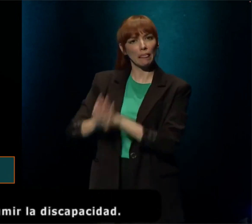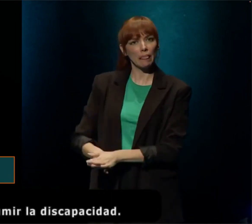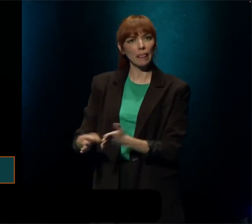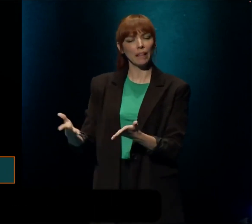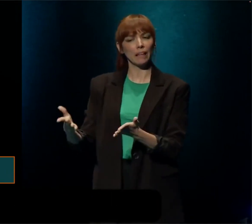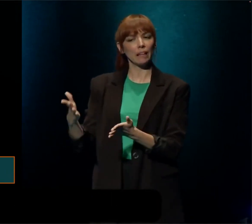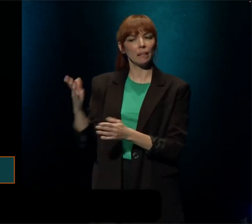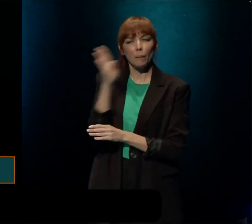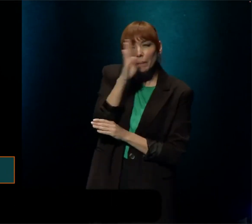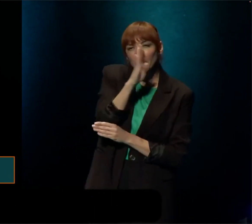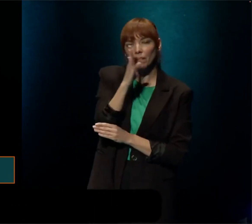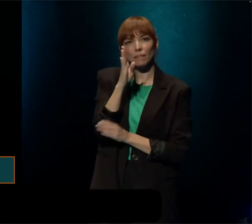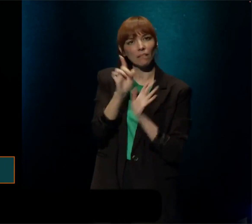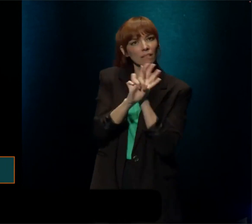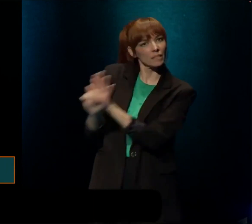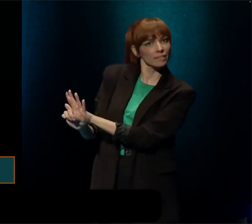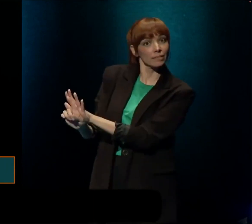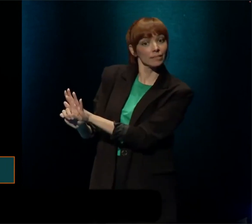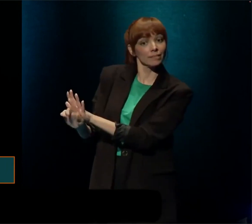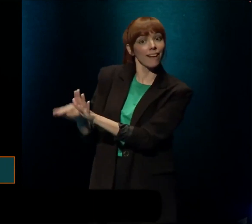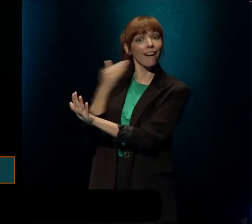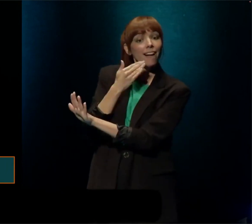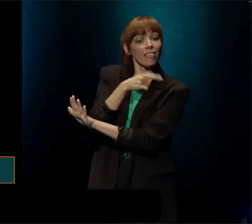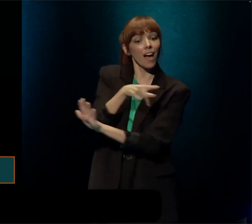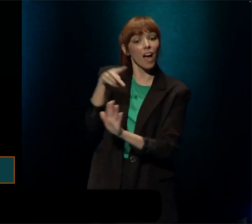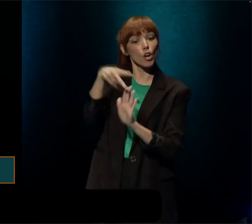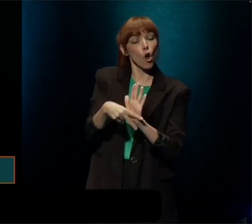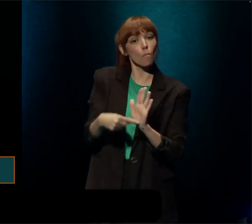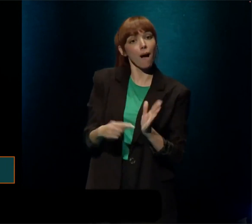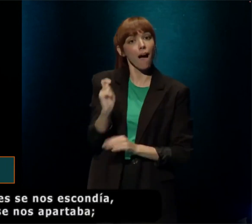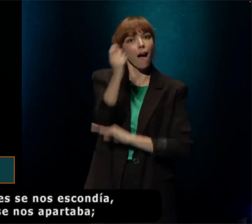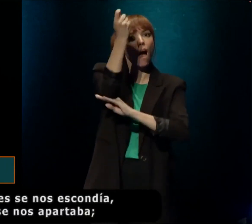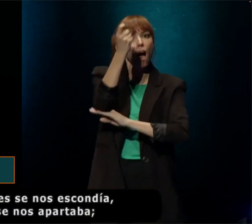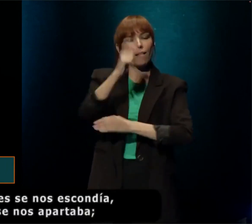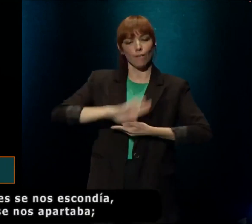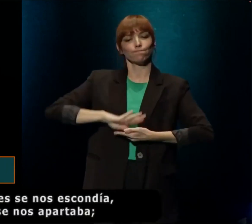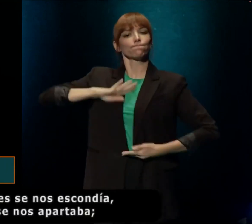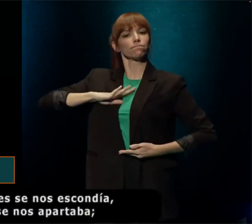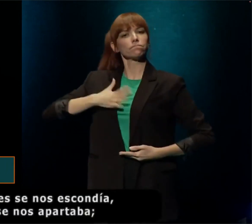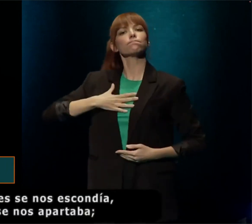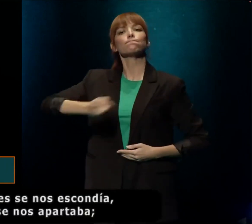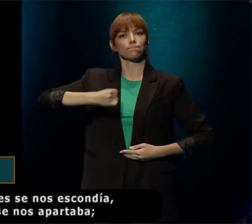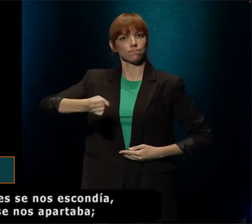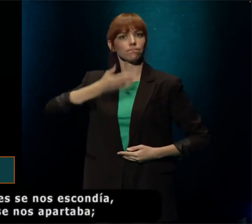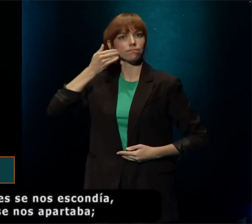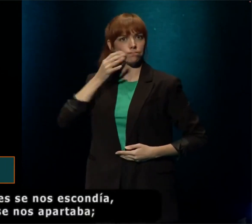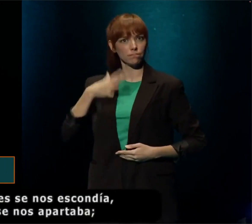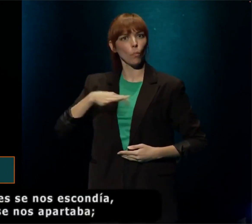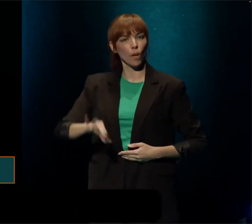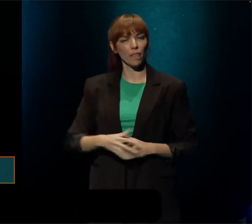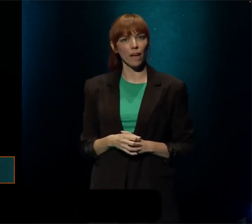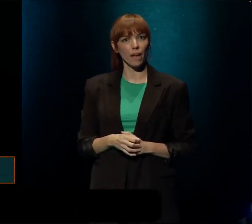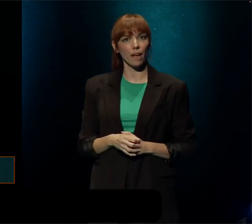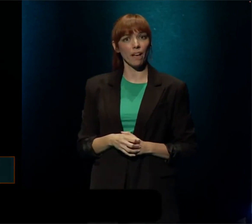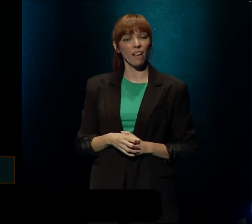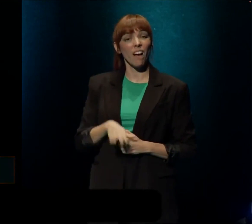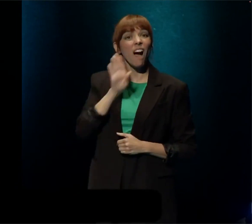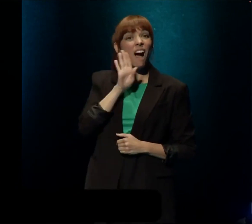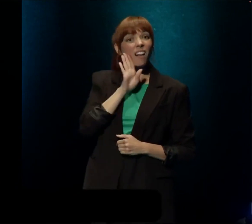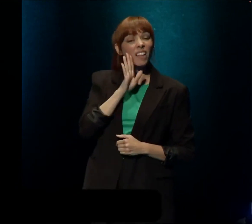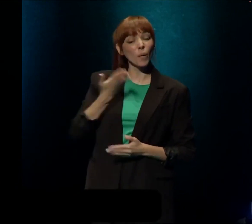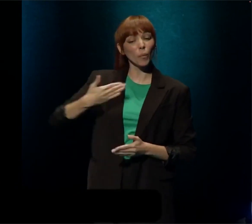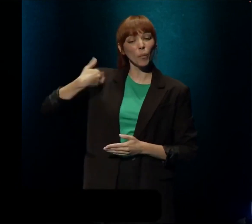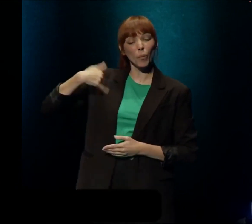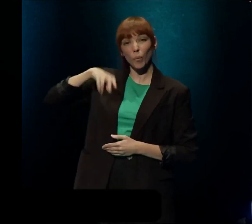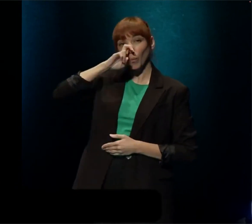apartaba. Con esta norma se nos empodera, se nos capacita. Antes se nos atendía,